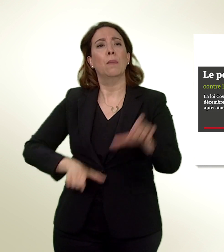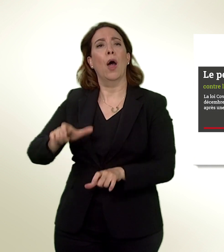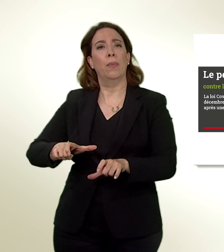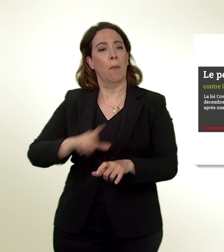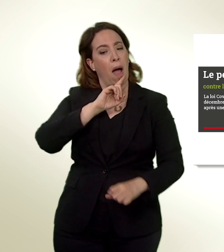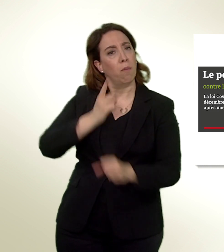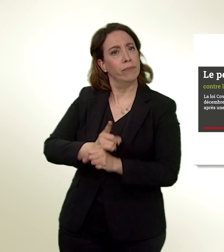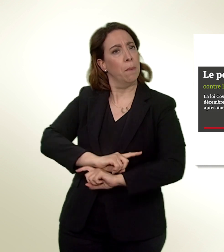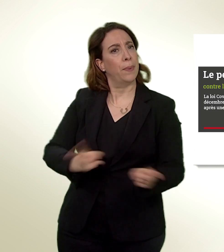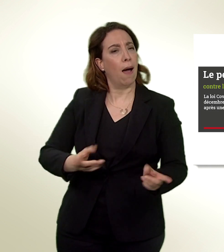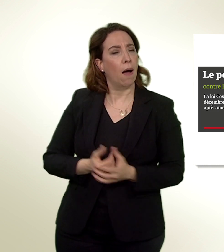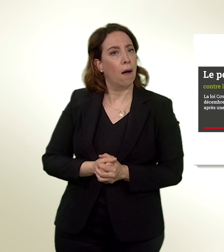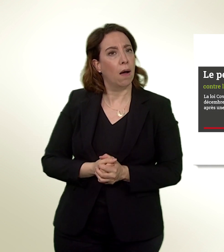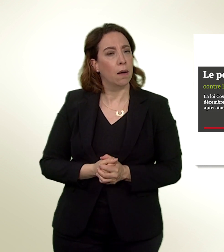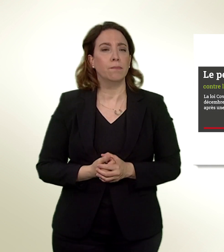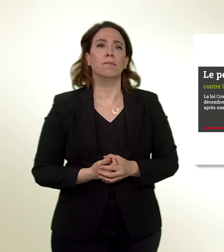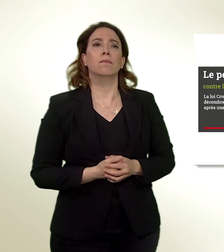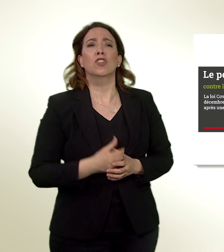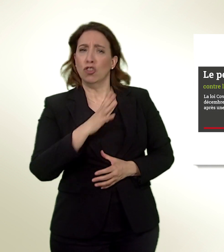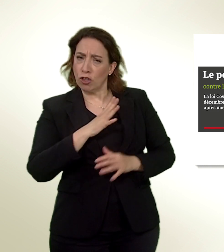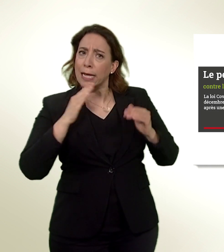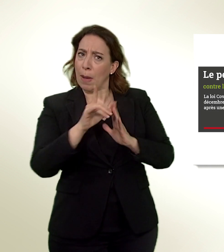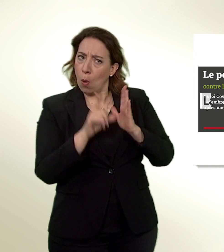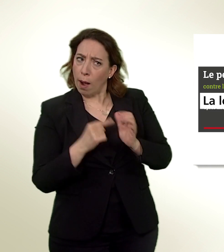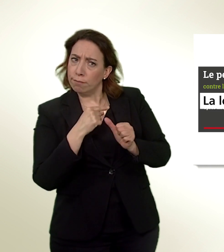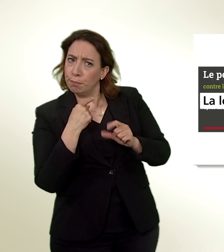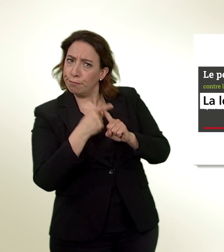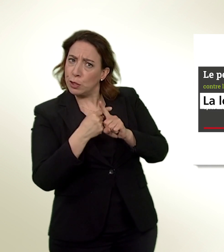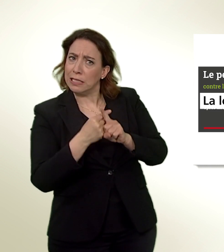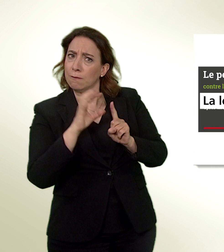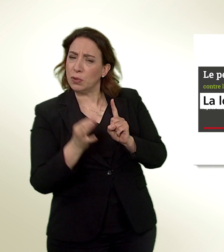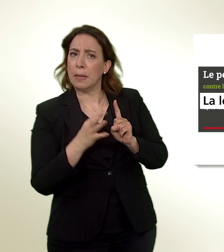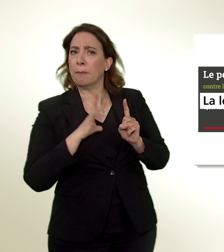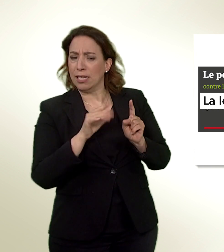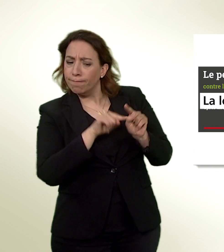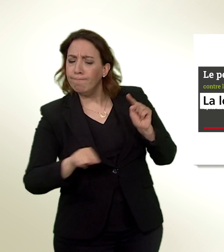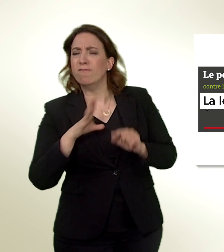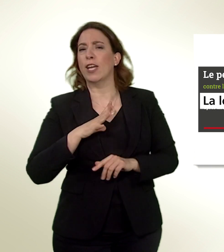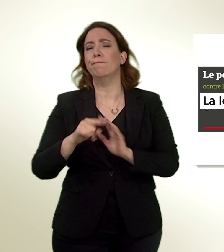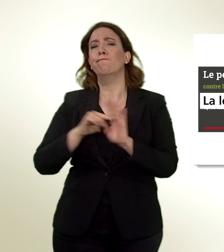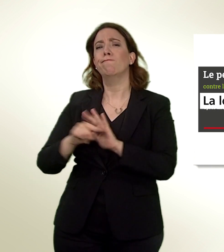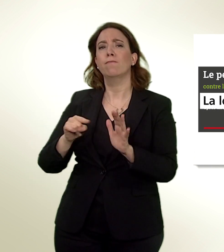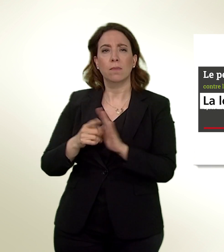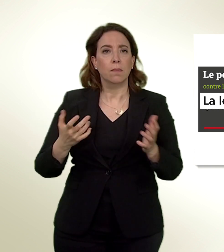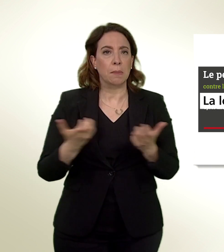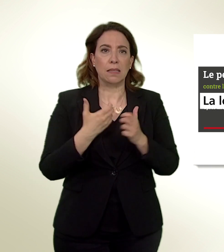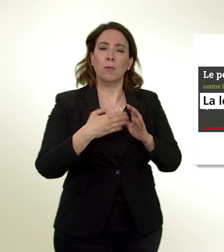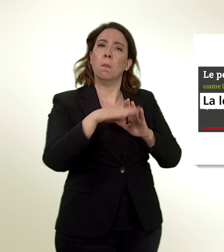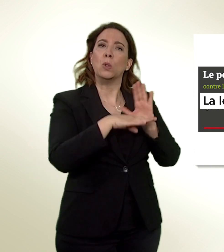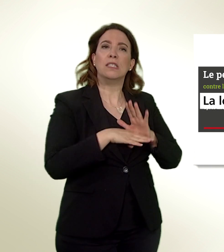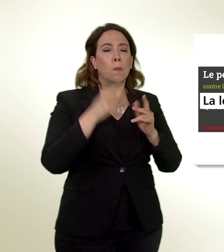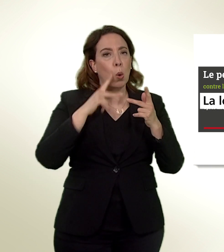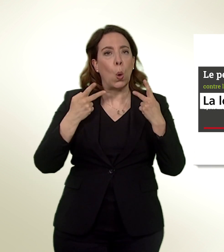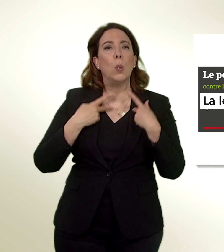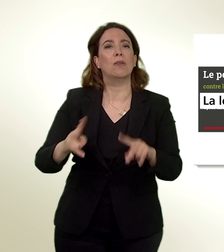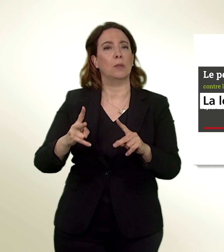lui donner des ordres. Il reconnaît des éléments positifs à la loi, mais y voit des éléments dommageables tels que la procédure raccourcie